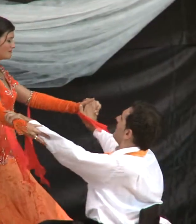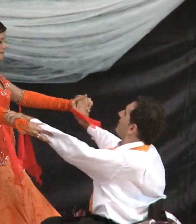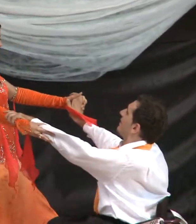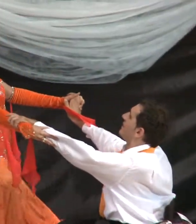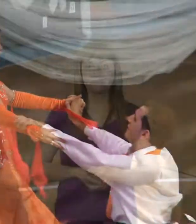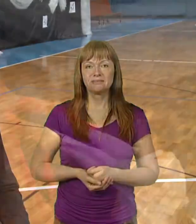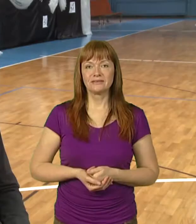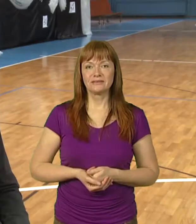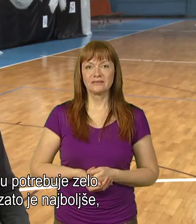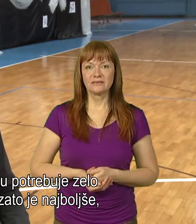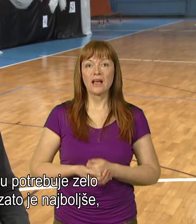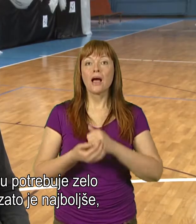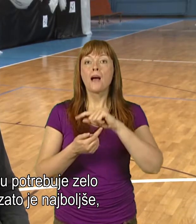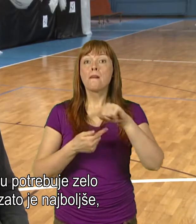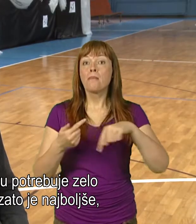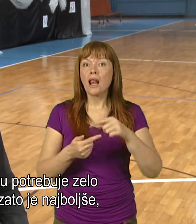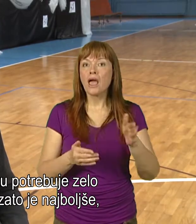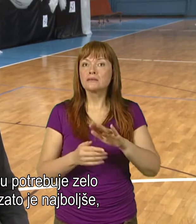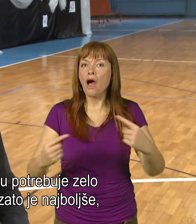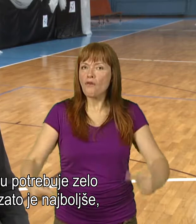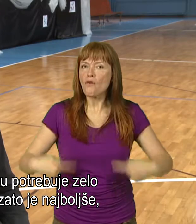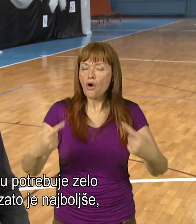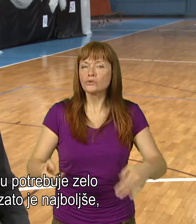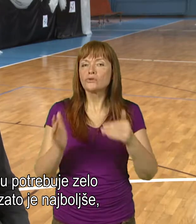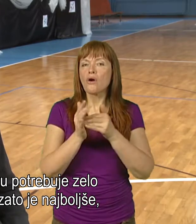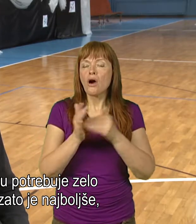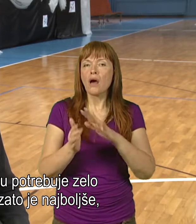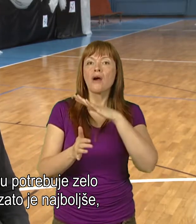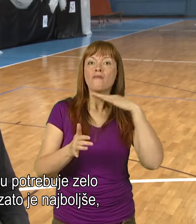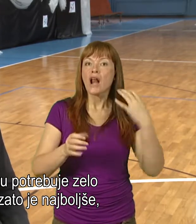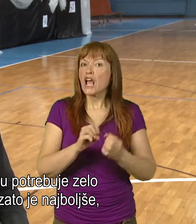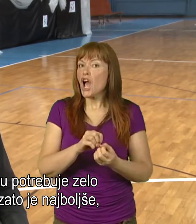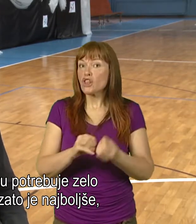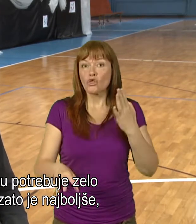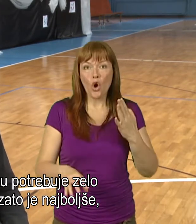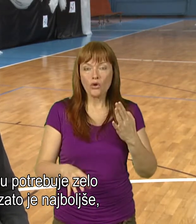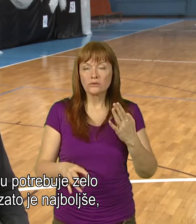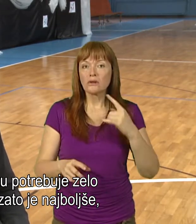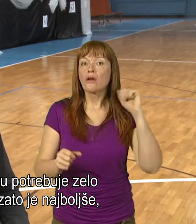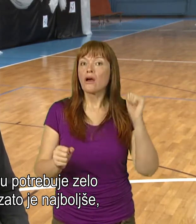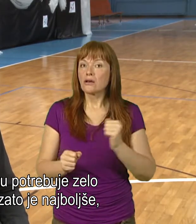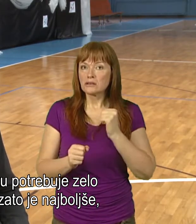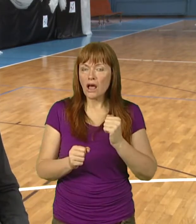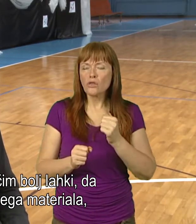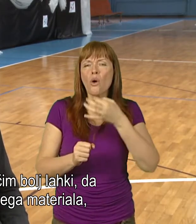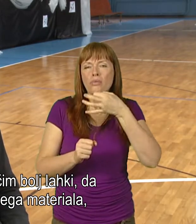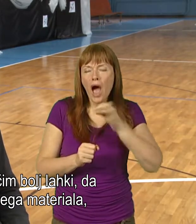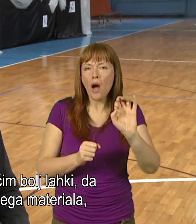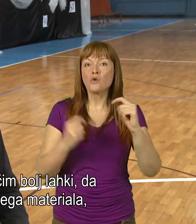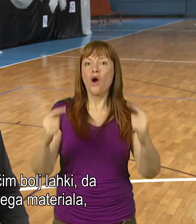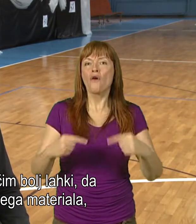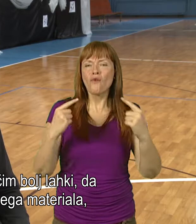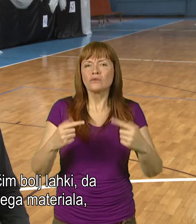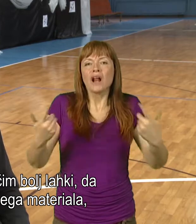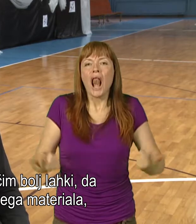Ples na vozičku rabi zelo veliko hitrosti Zaradi tega je najboljše, če so vozički čim